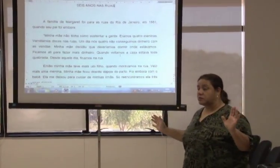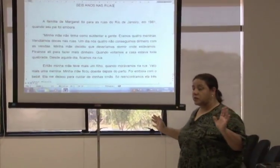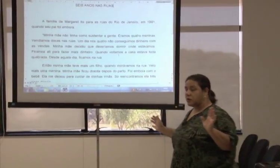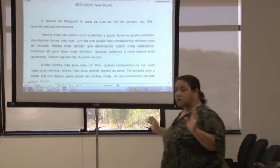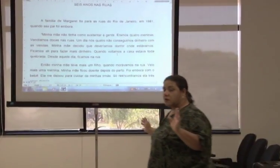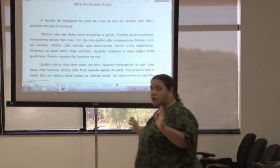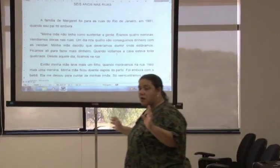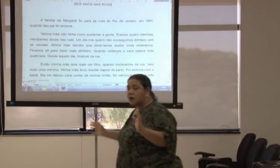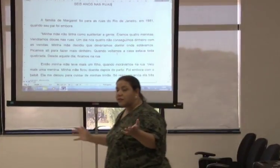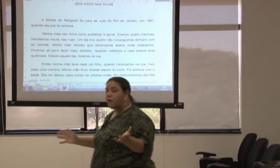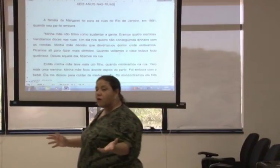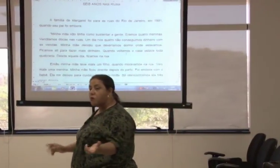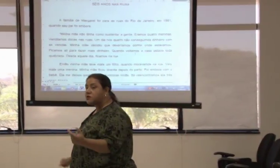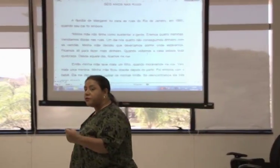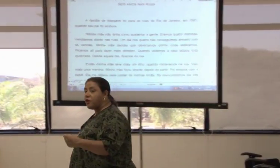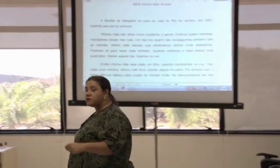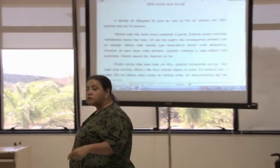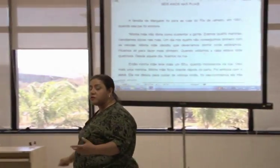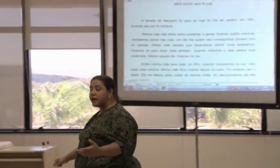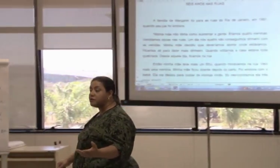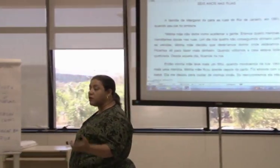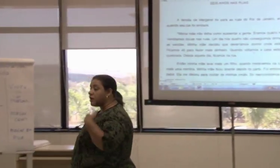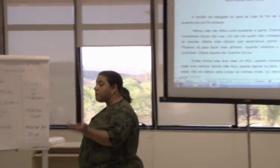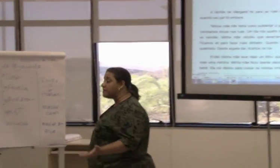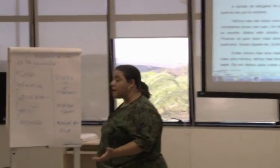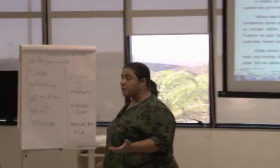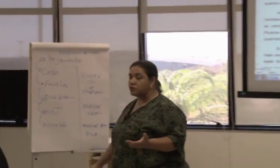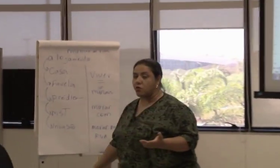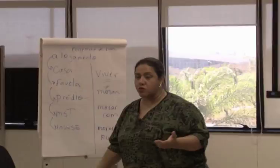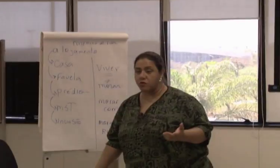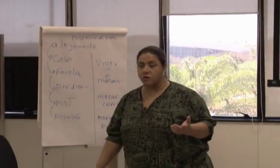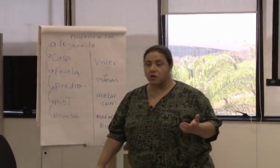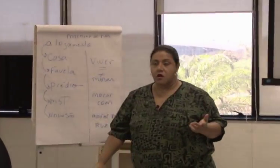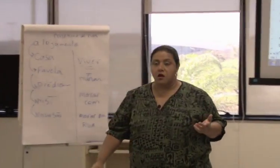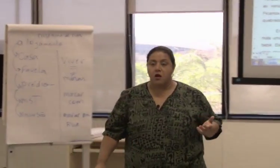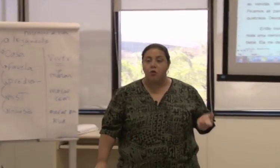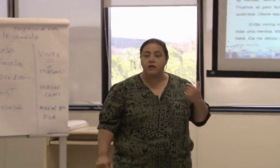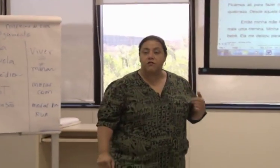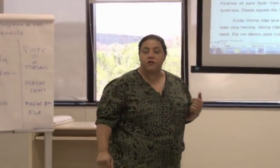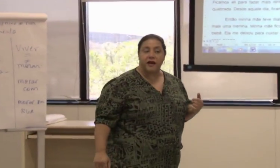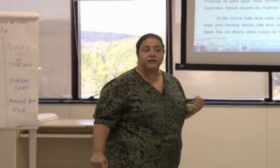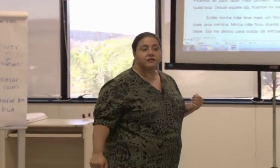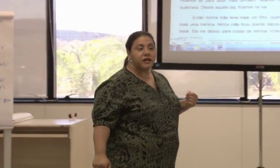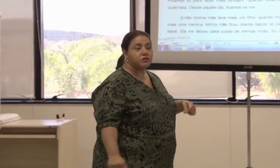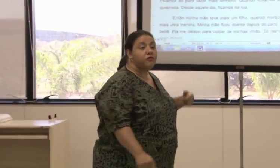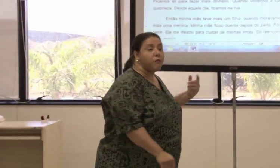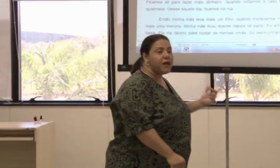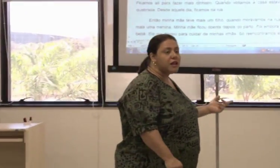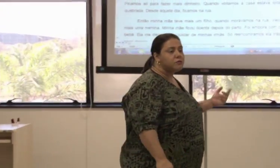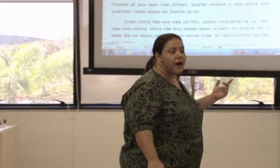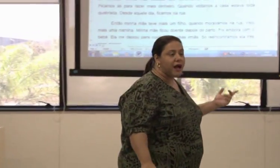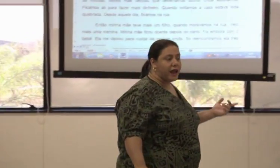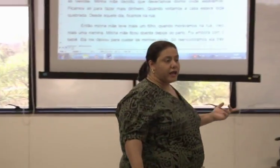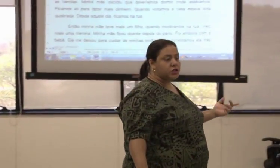assim. Então, é como se fosse um texto que eu tenho que passar para o surdo. Quando eu vou dar esse texto, a família de Margarete